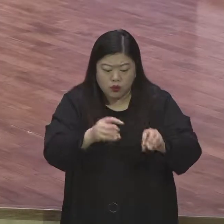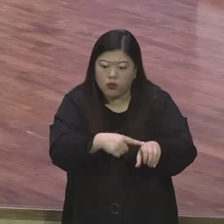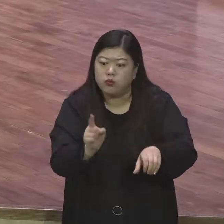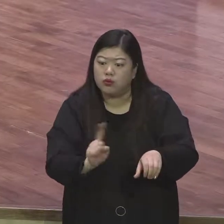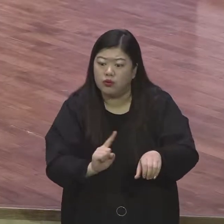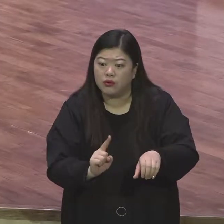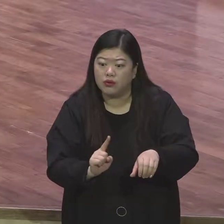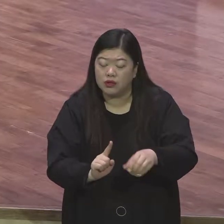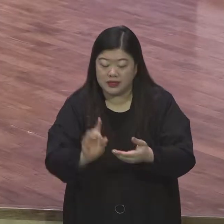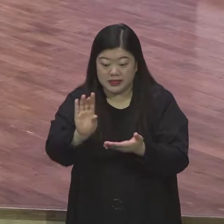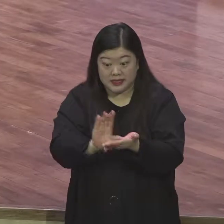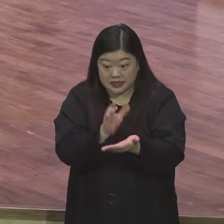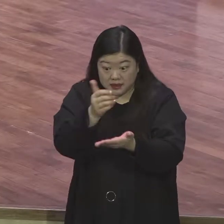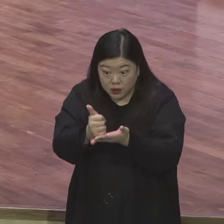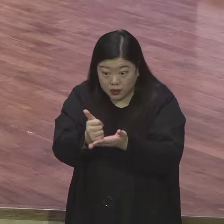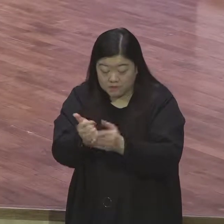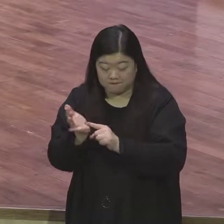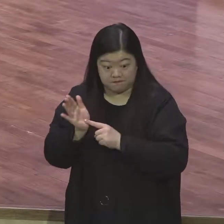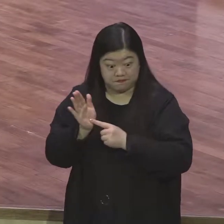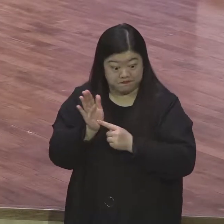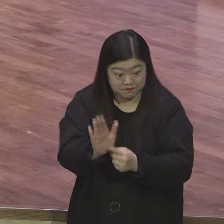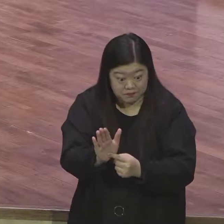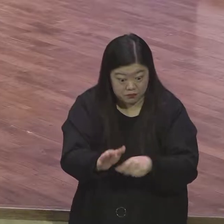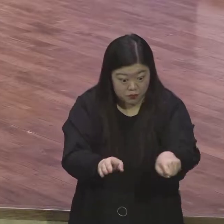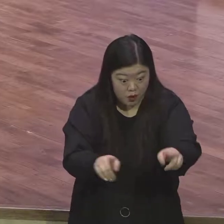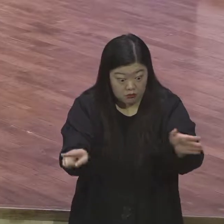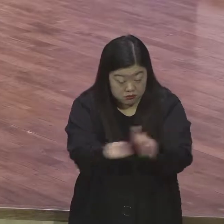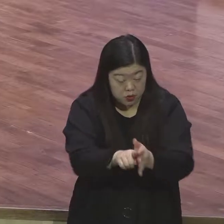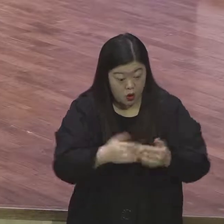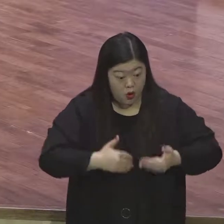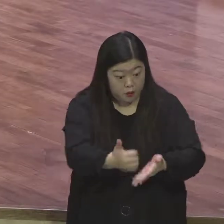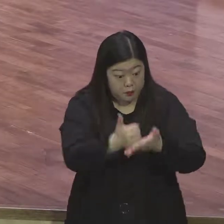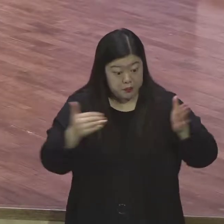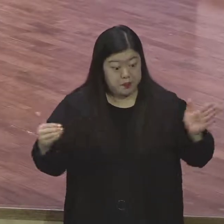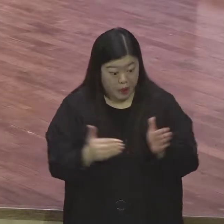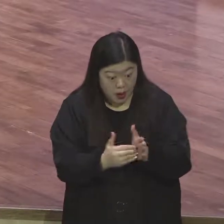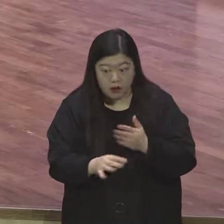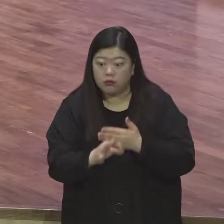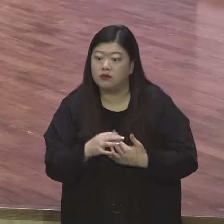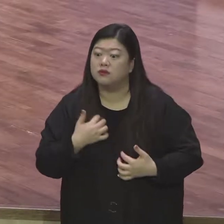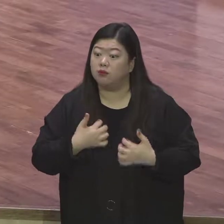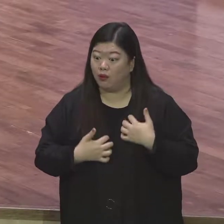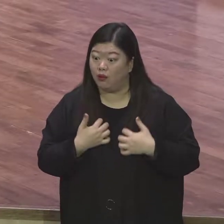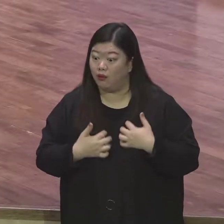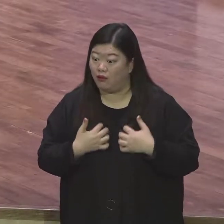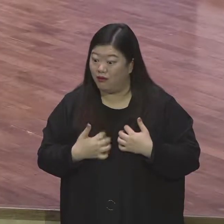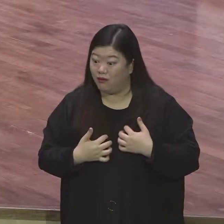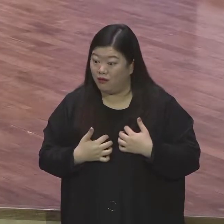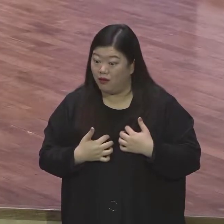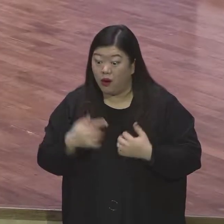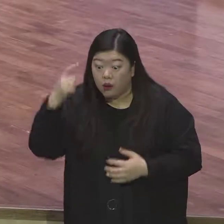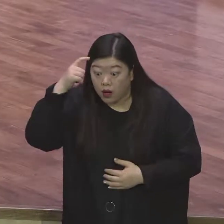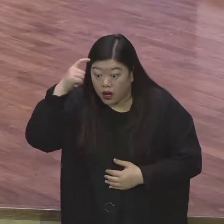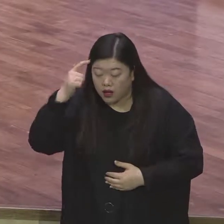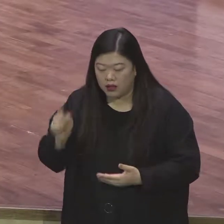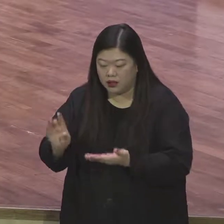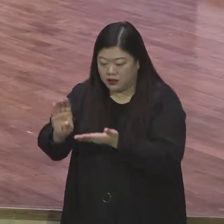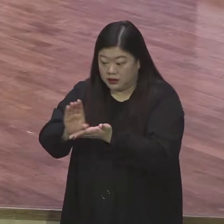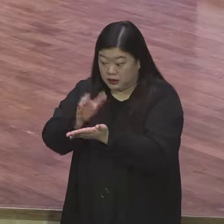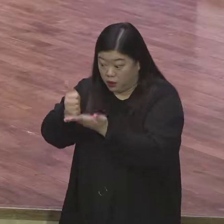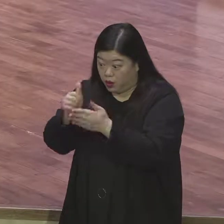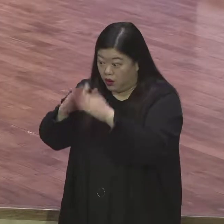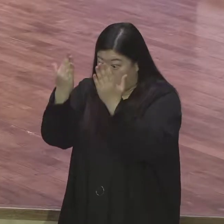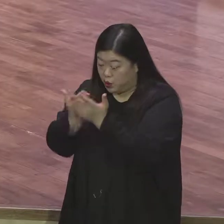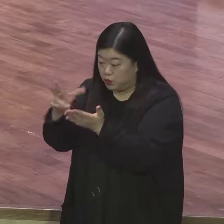그리스도가 증거된다고 하면, 예수님이 그리스도로서 인생 모든 문제를 해결하셨다는